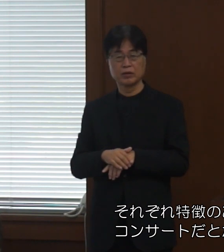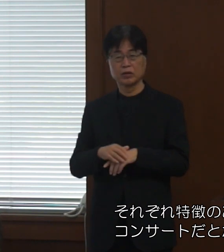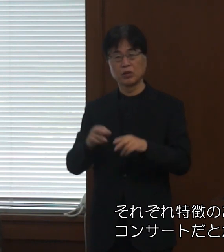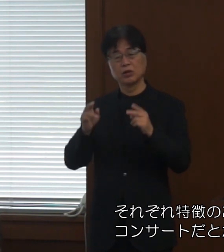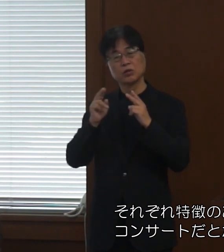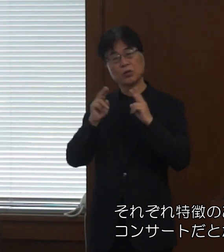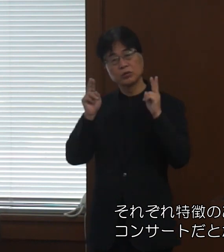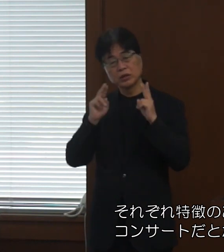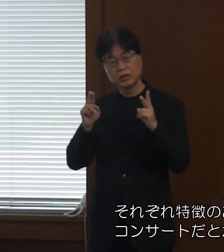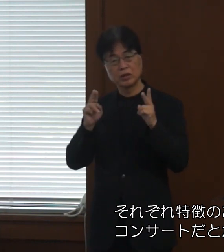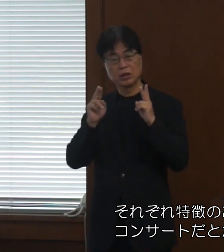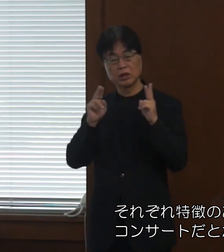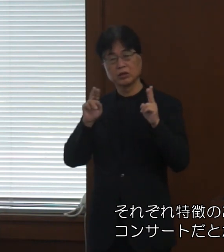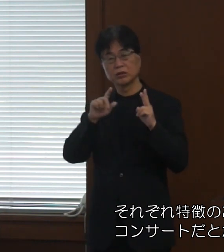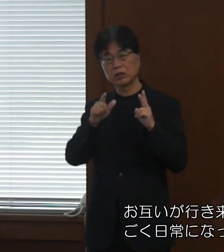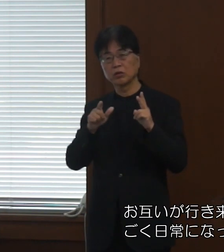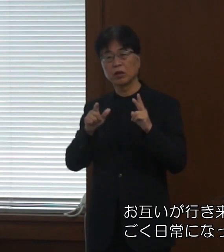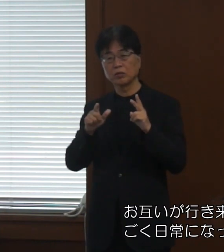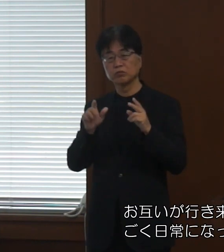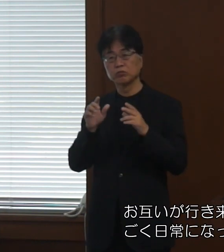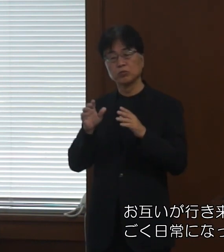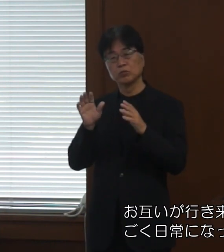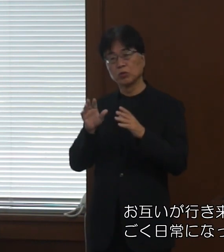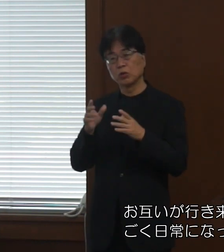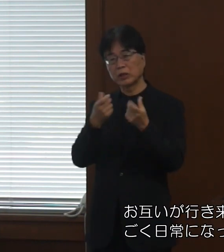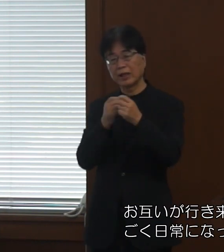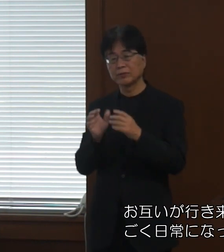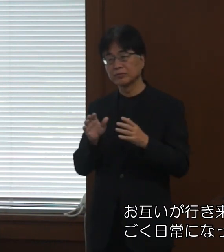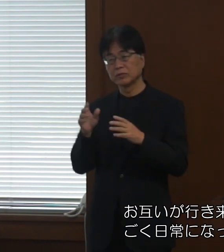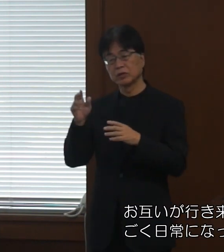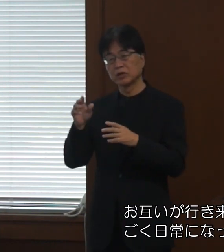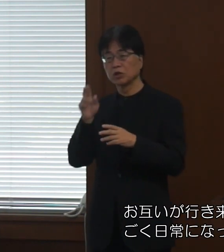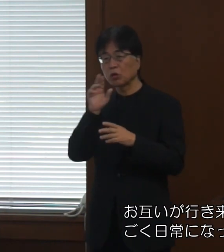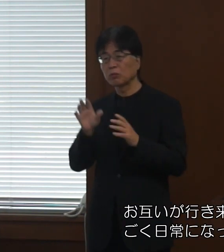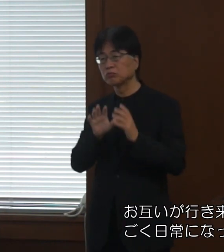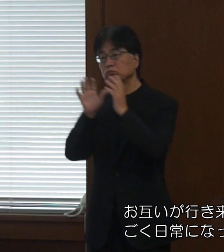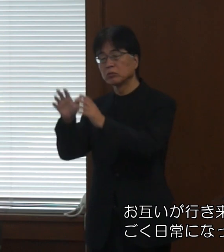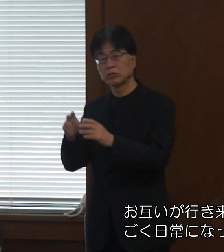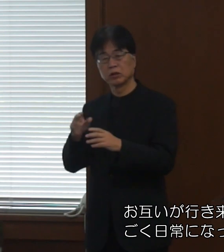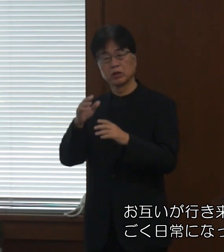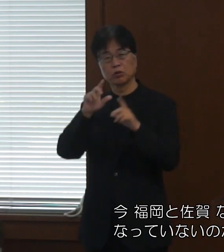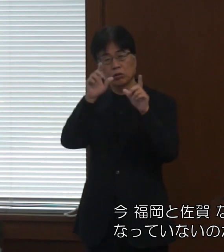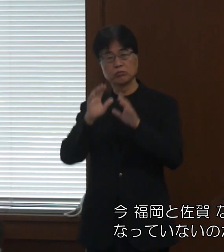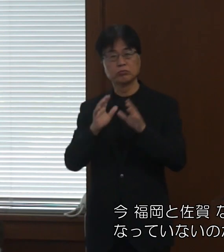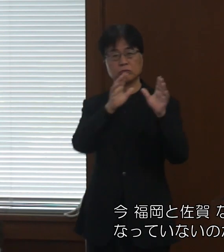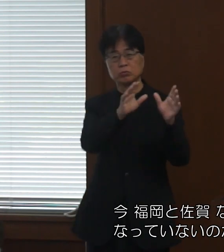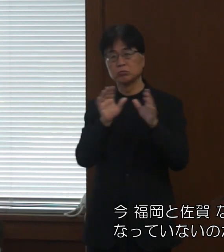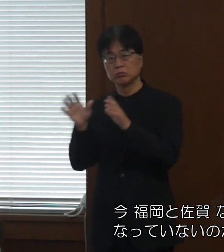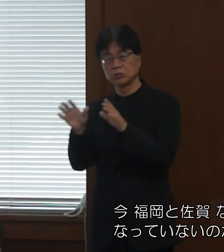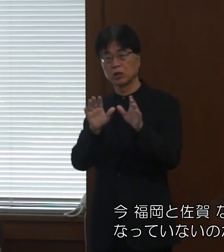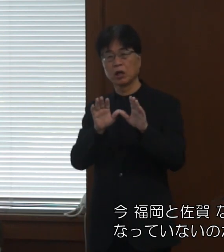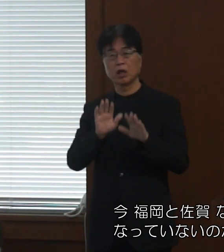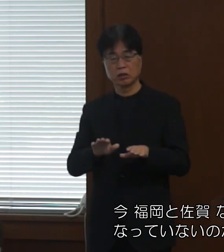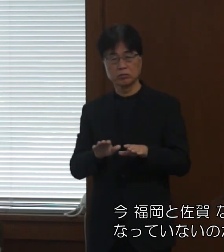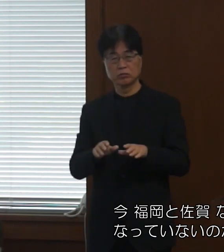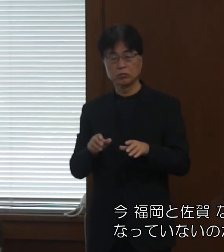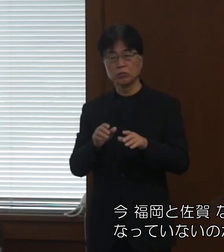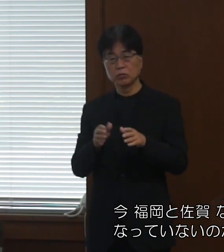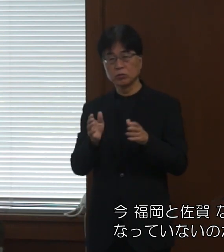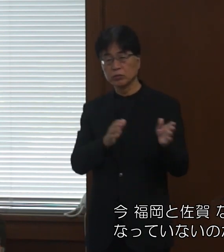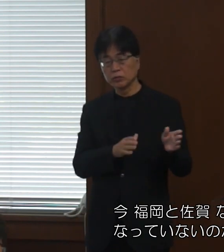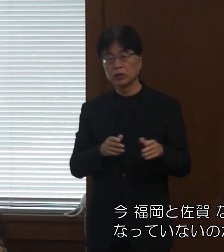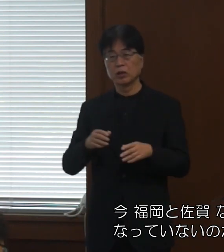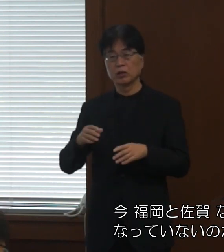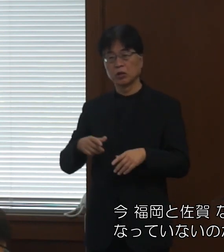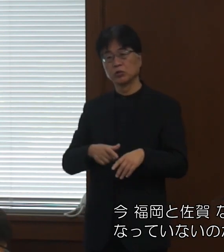コンサートなどが積み上げされていてお互いが行き来するというのがごく日常になってるわけであります今福岡の差がなかなかそう